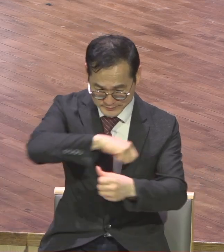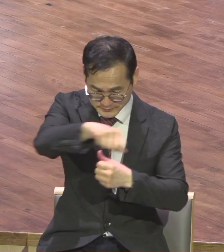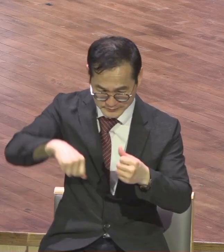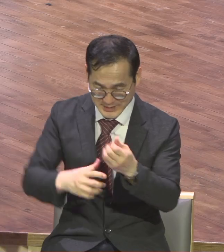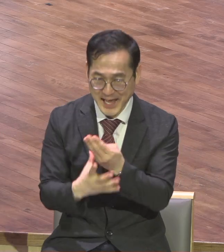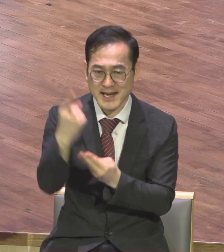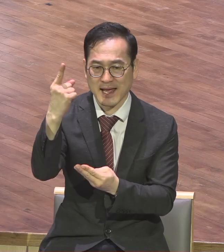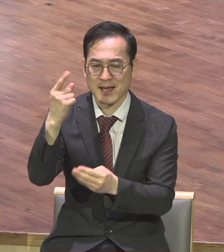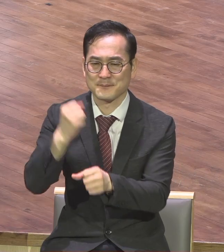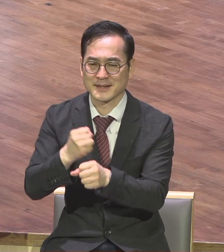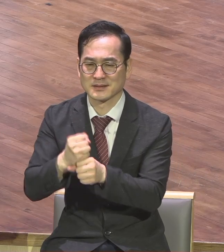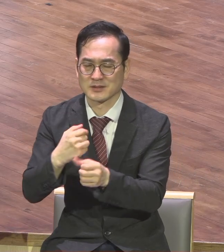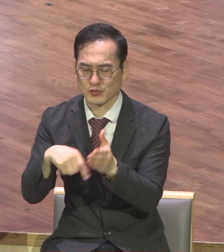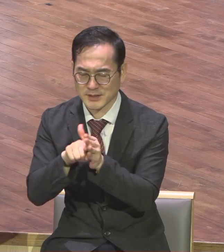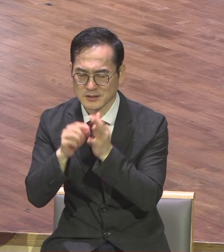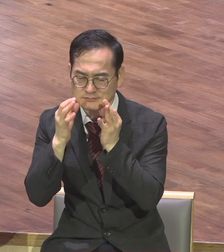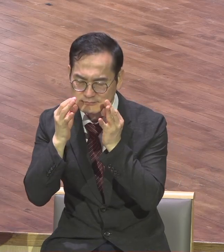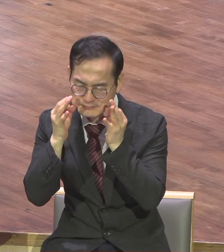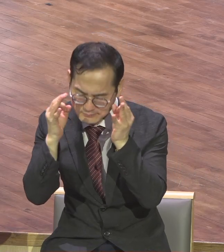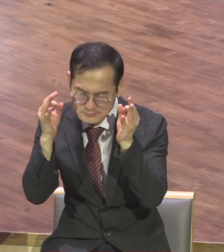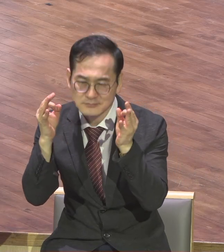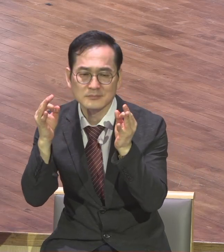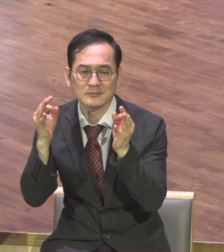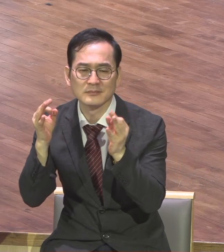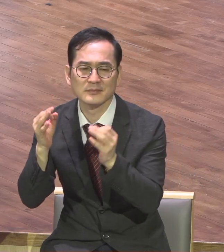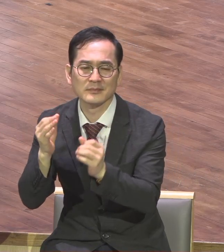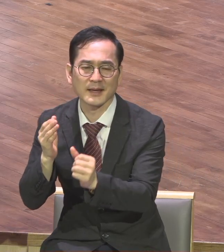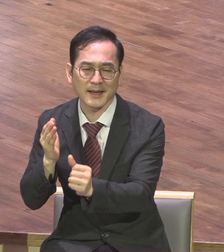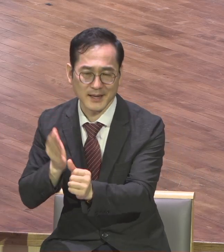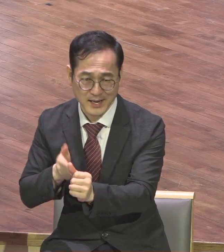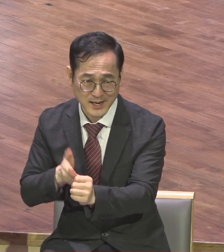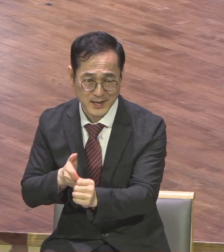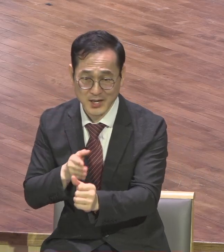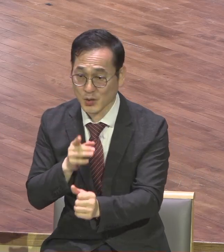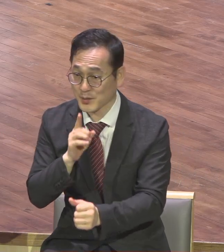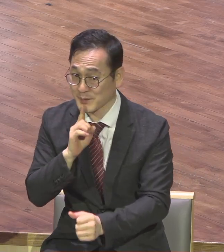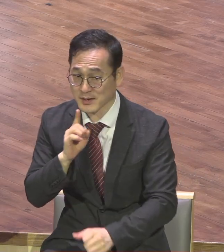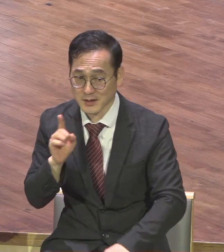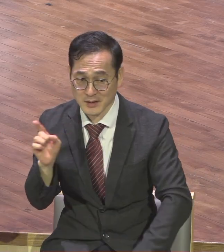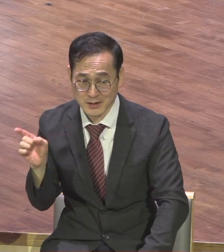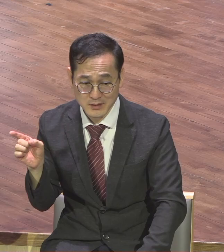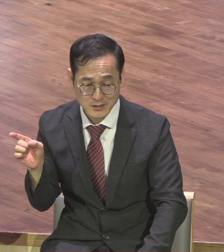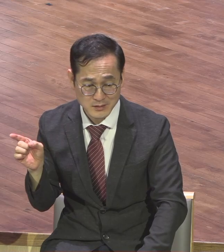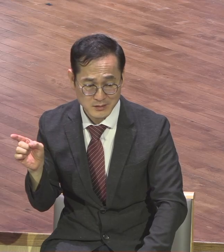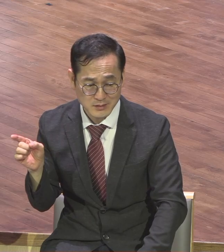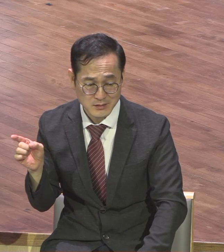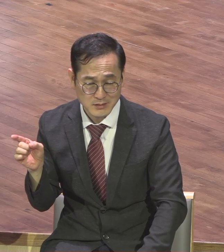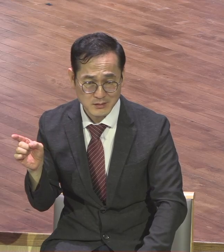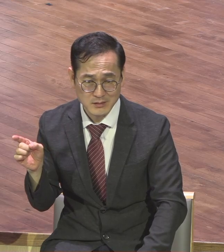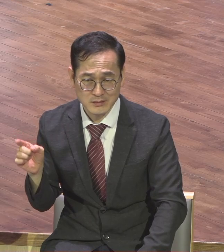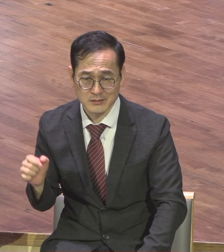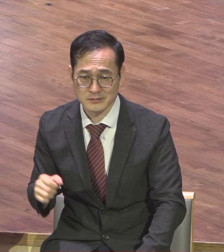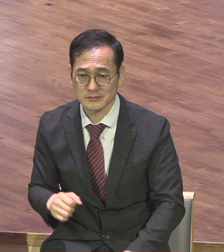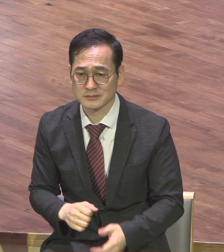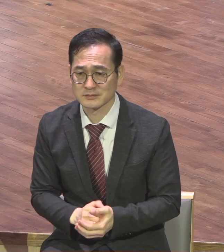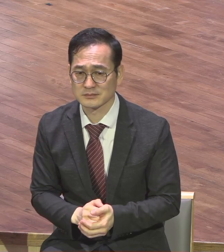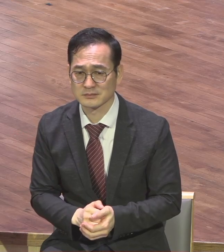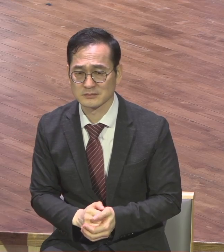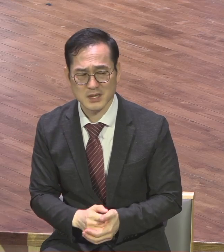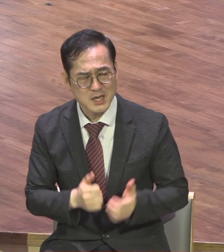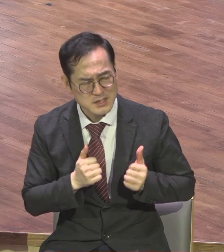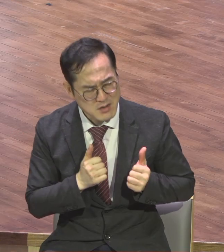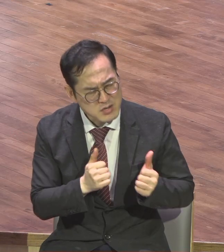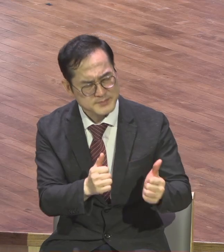강조하고 있잖아요. 그냥 지키라 아니잖아요. 힘써 지키라고 말할 정도로 사단은 교회를